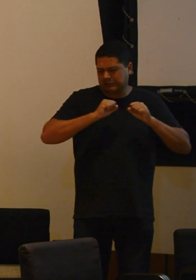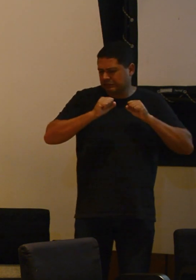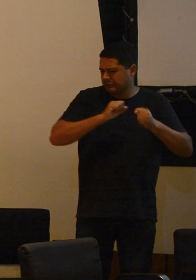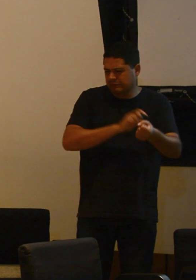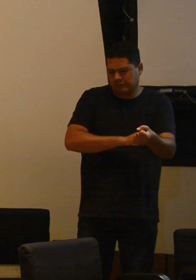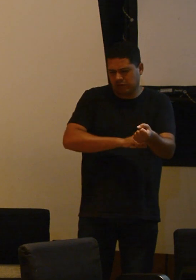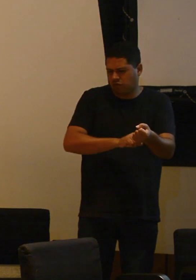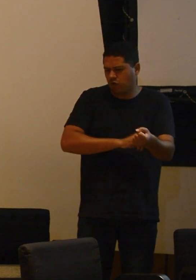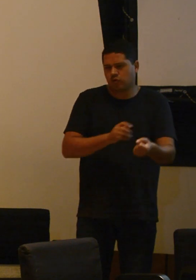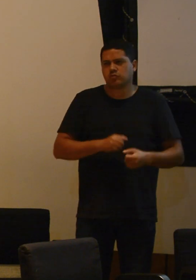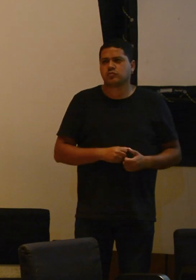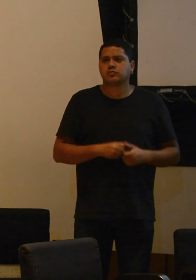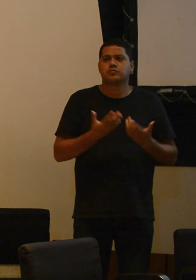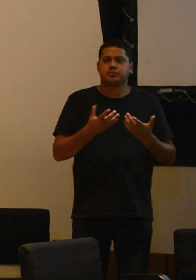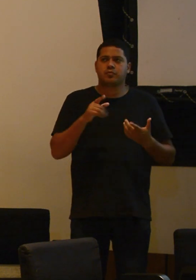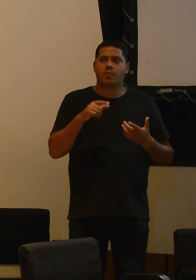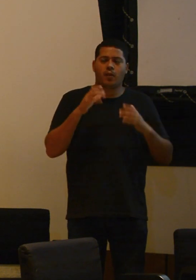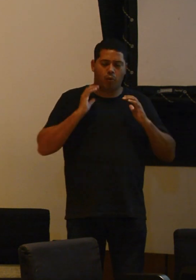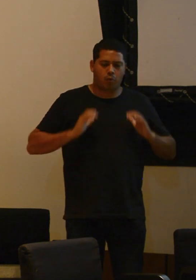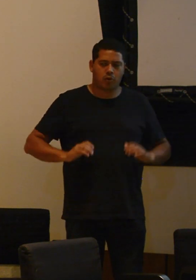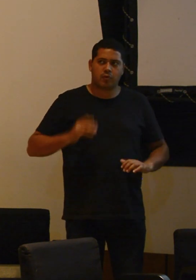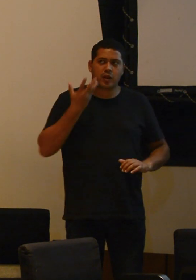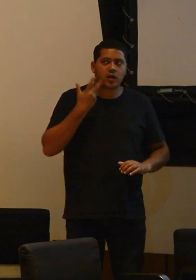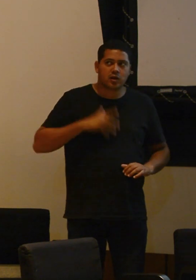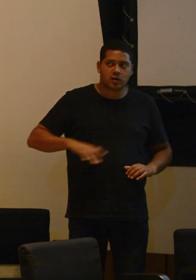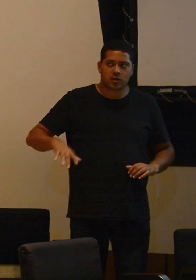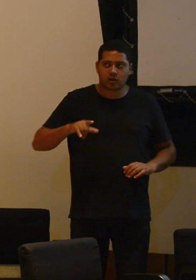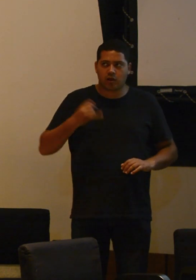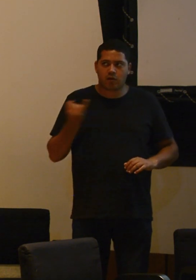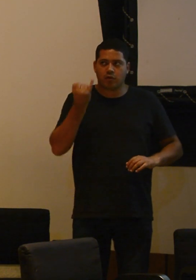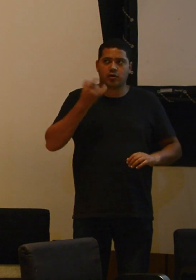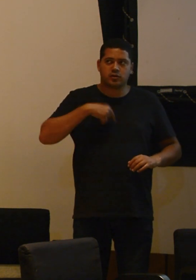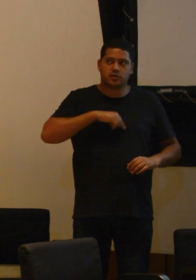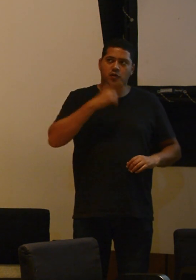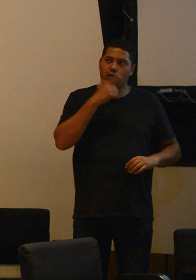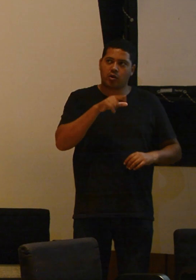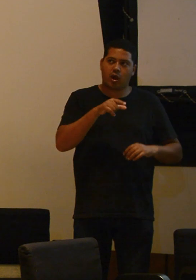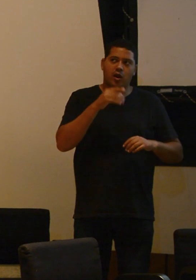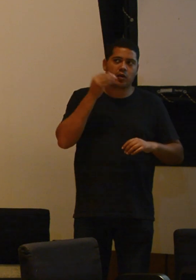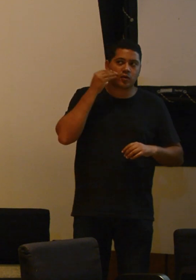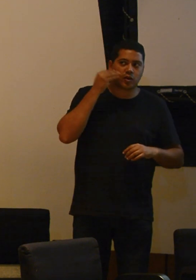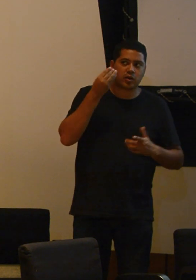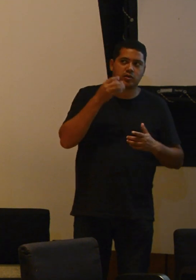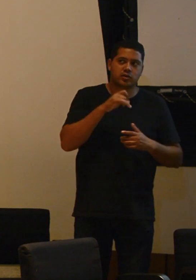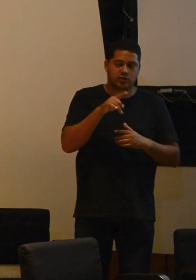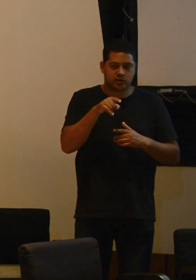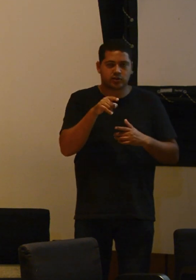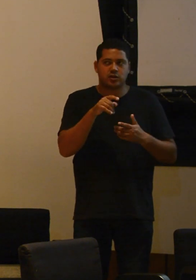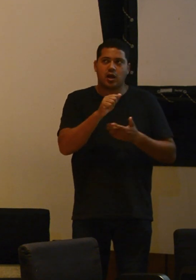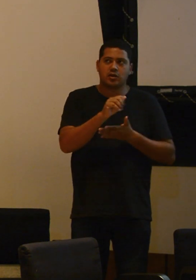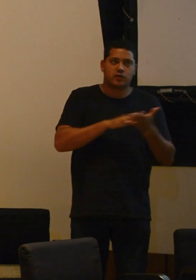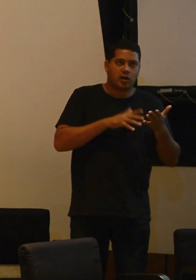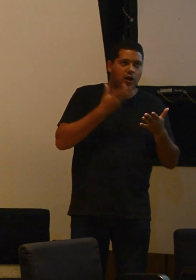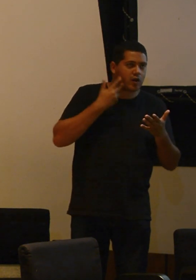Então, o comportamento da criança é fundamental para a gente conseguir esse teste. Então, se a atividade não é, a